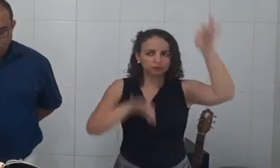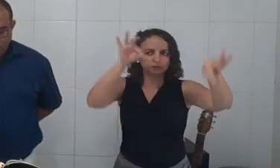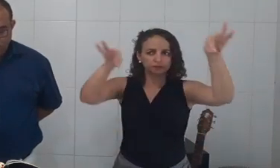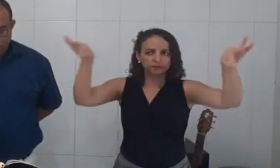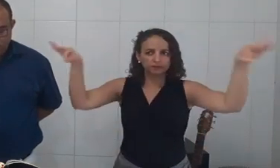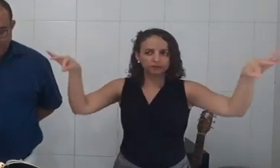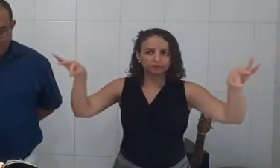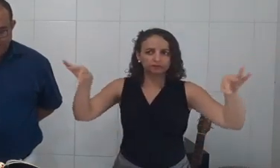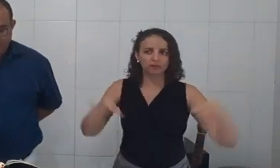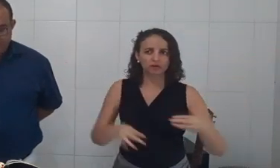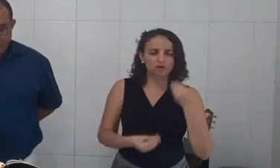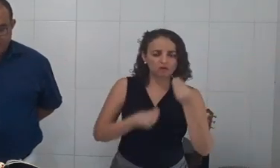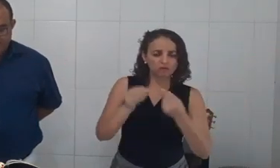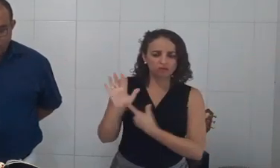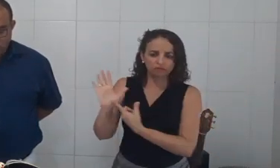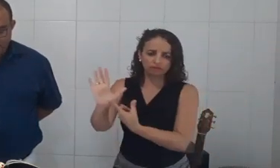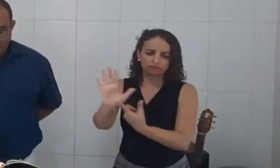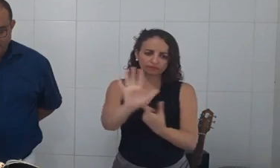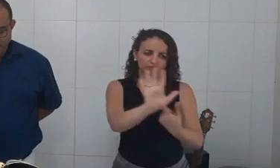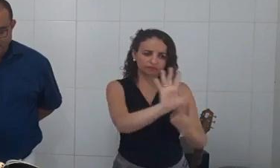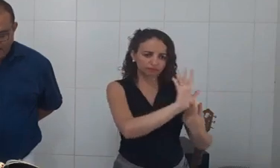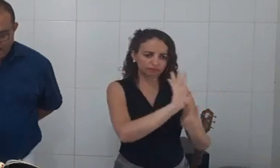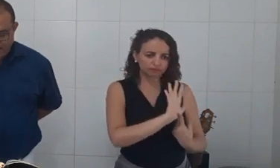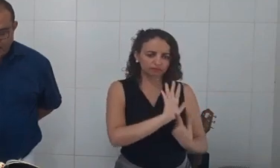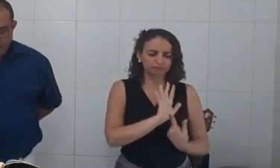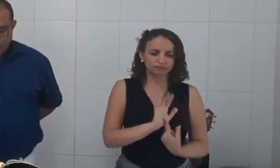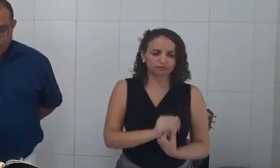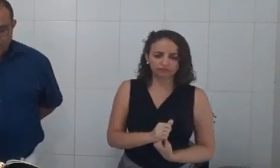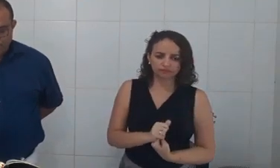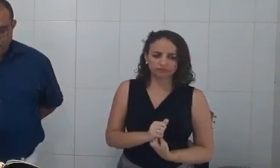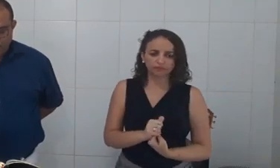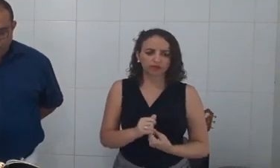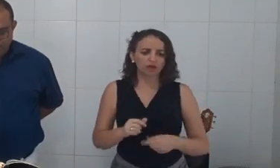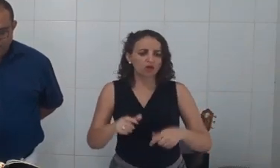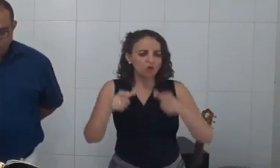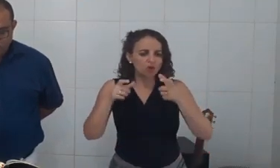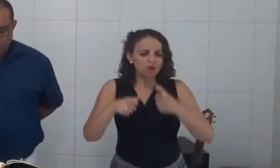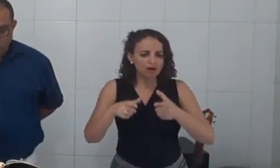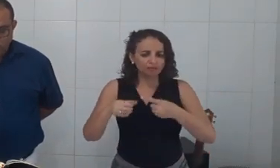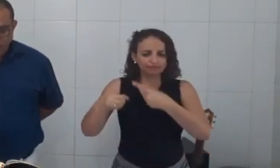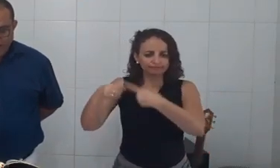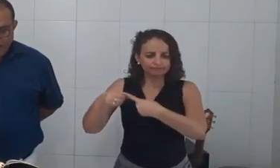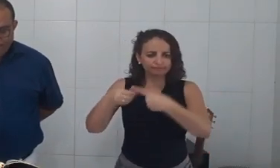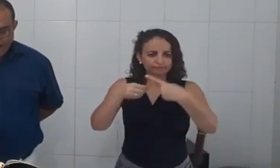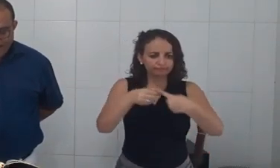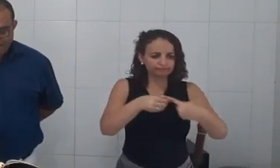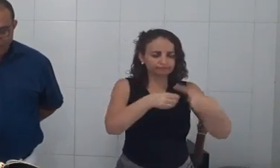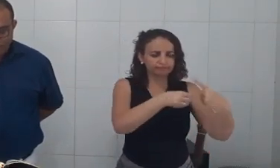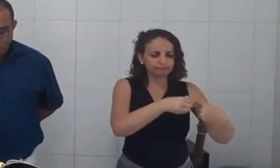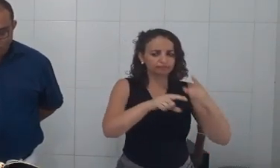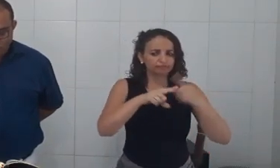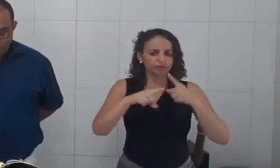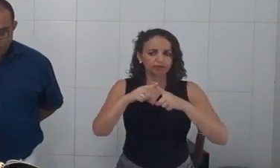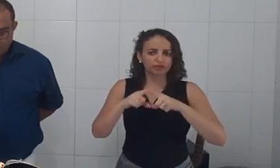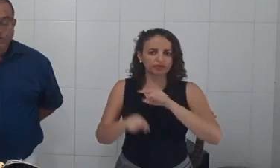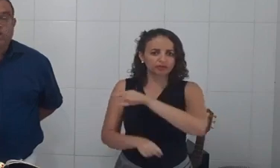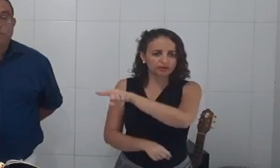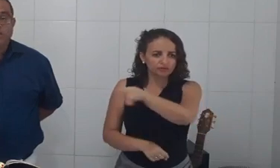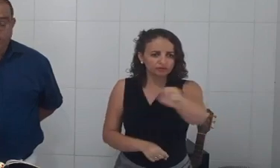para todos os fiéis na Macedônia e Acaia, porque por vós soou a palavra do